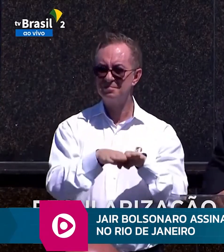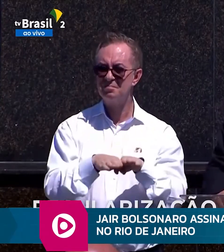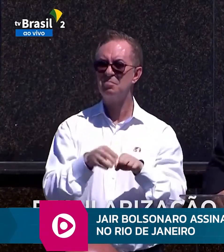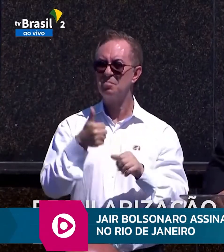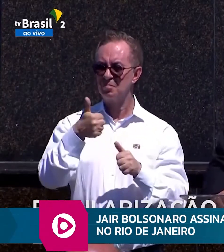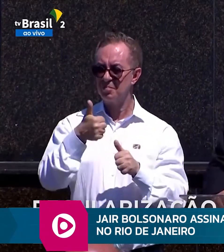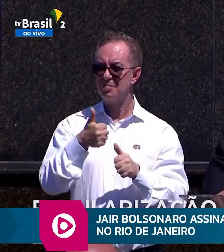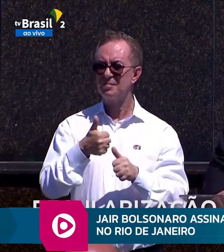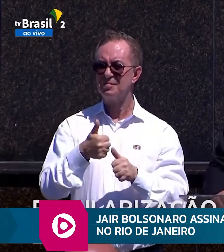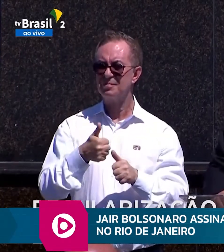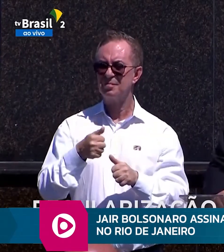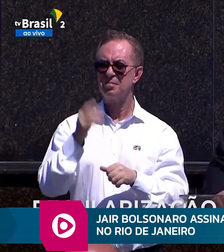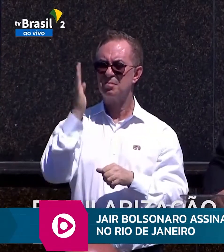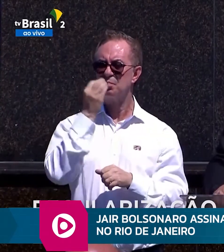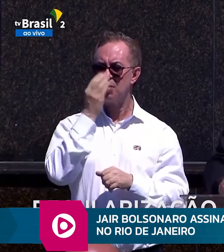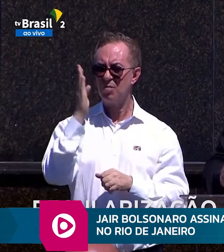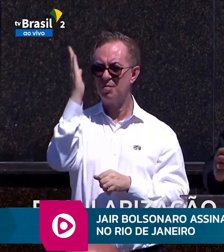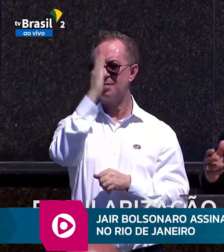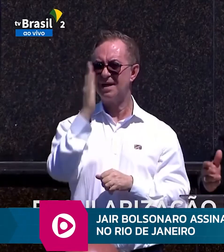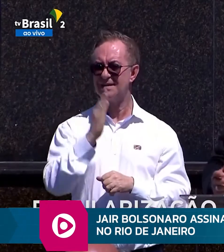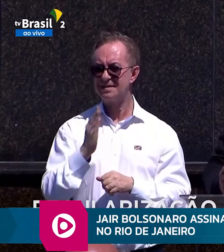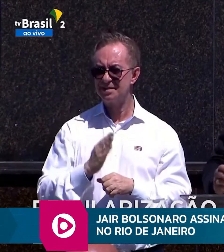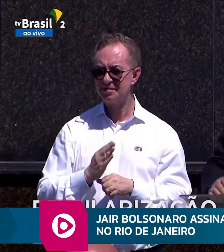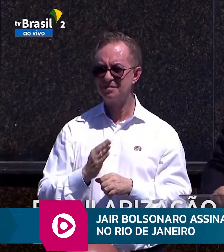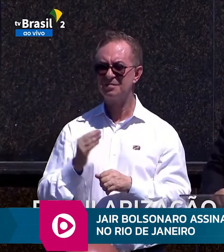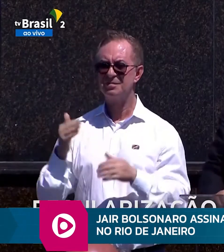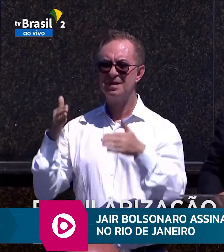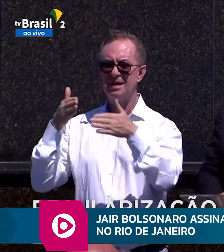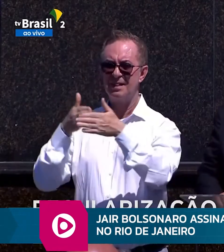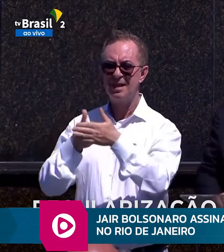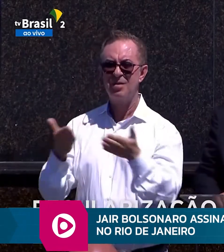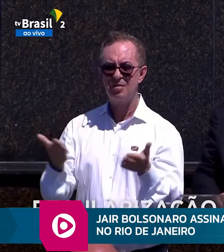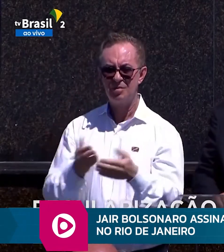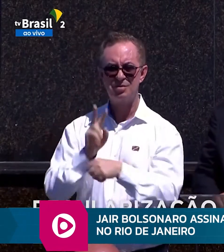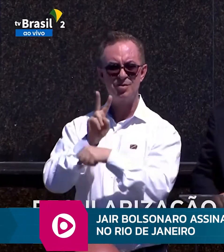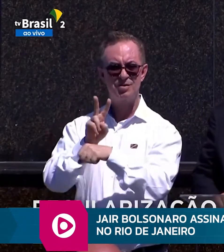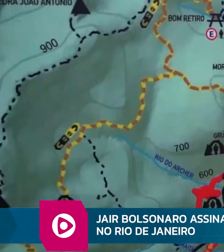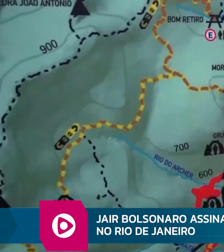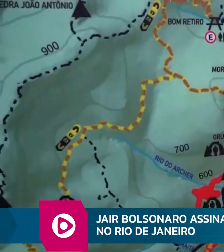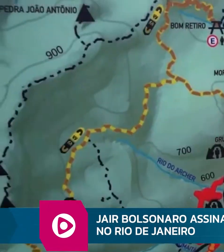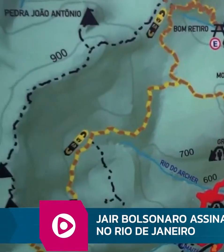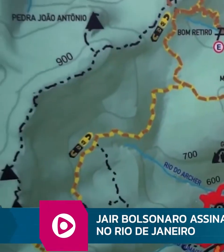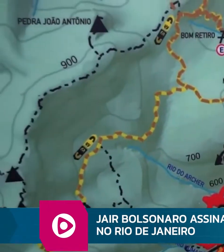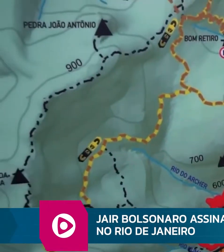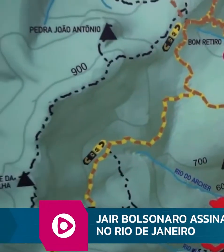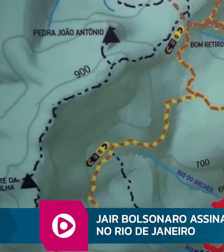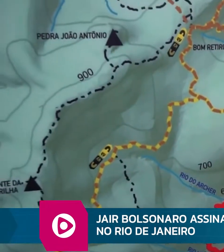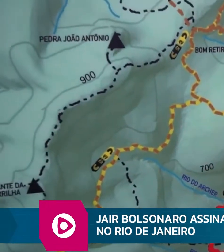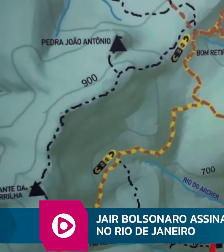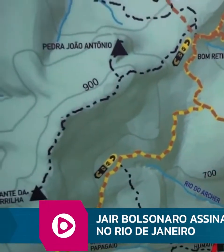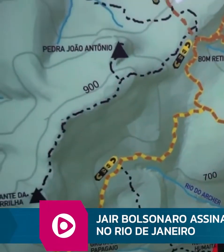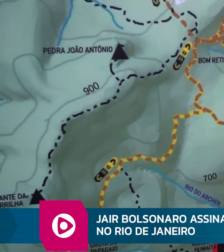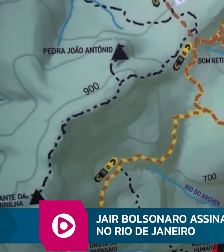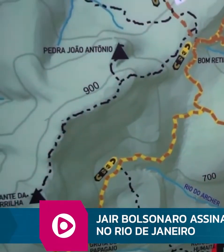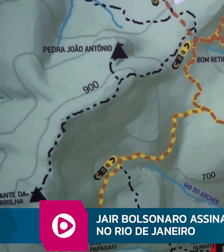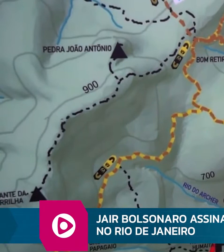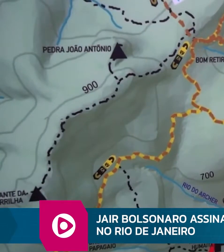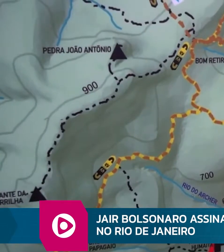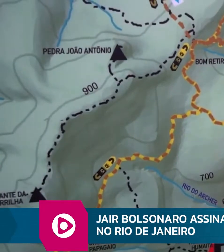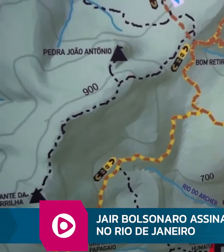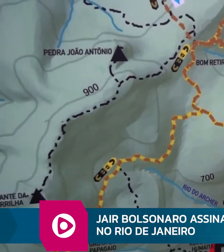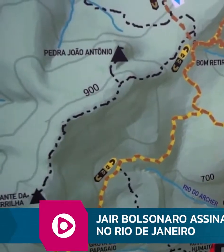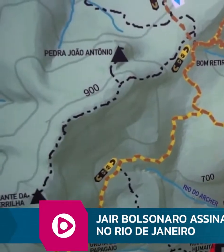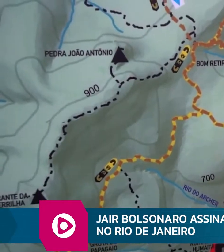intenção de promover a integração entre meio ambiente e os valores culturais e históricos e religiosos o protocolo também envolve